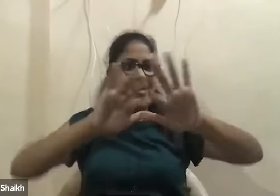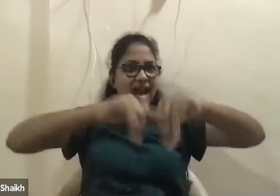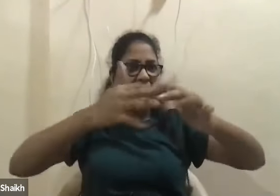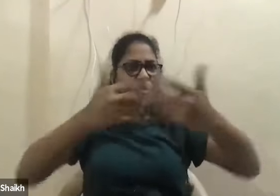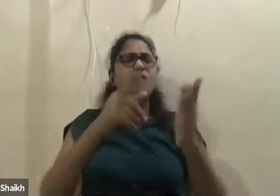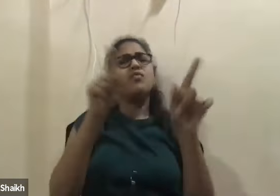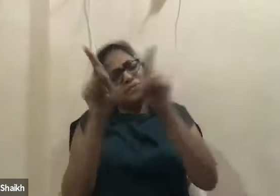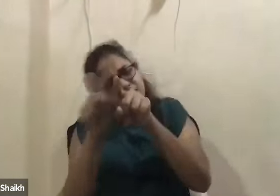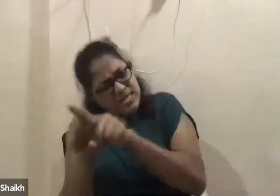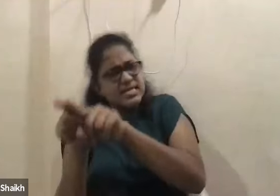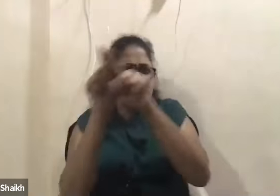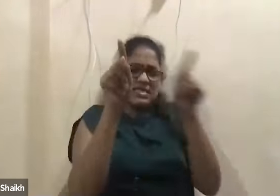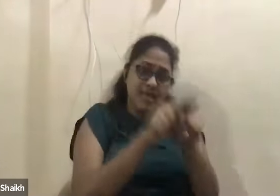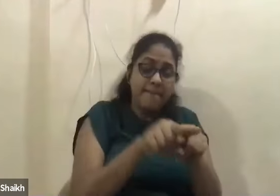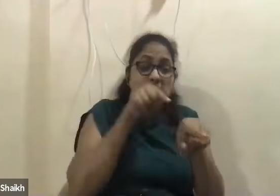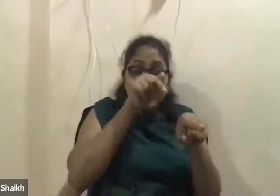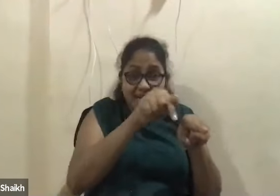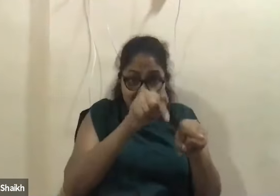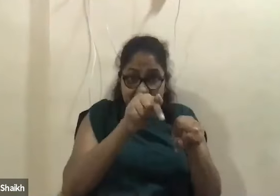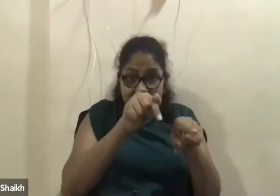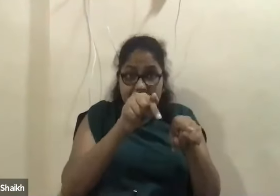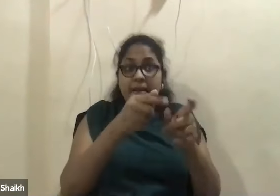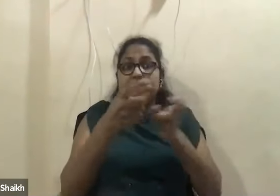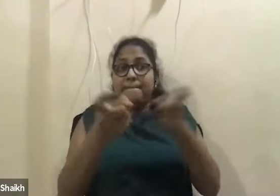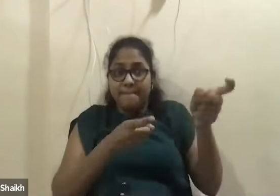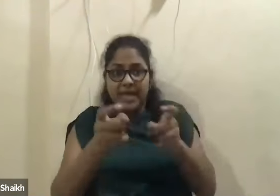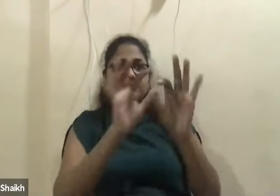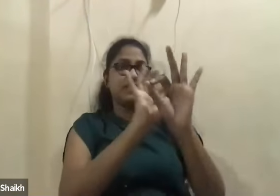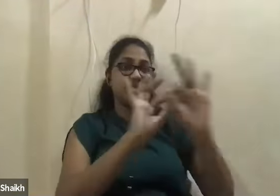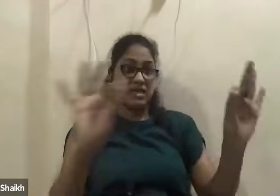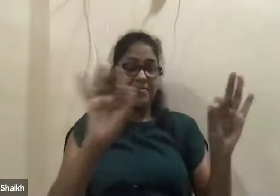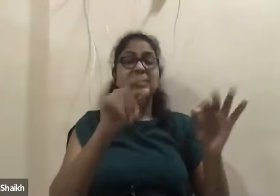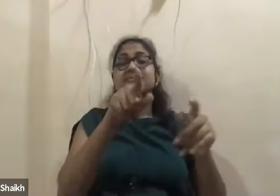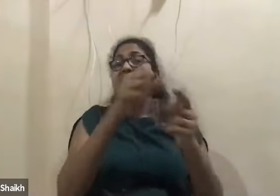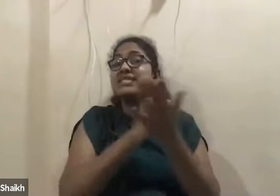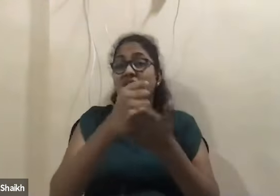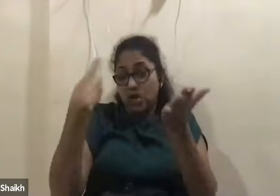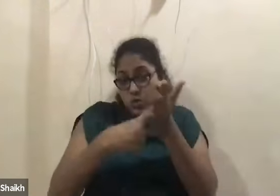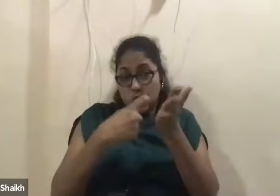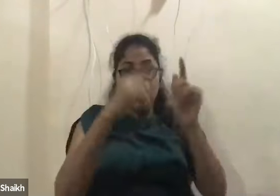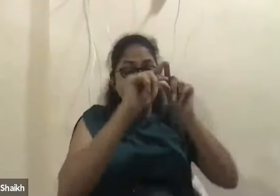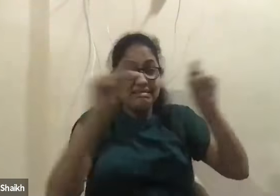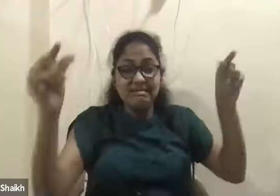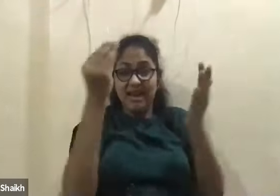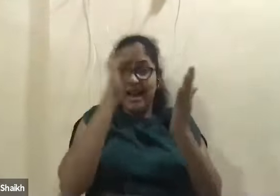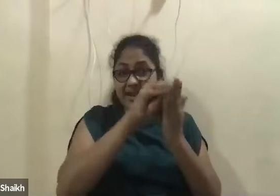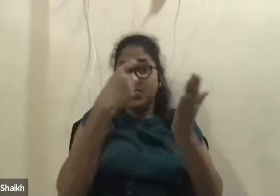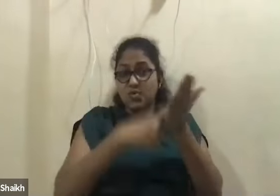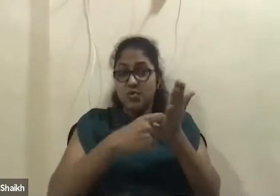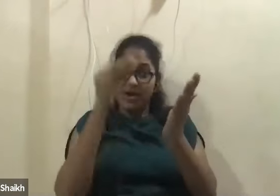बस इसमें मैनेजमेंट सिंपल है, मगर रूल्स जितना भी क्लियरली लिखा हुआ होगा उतना स्मूथली आपका